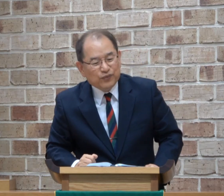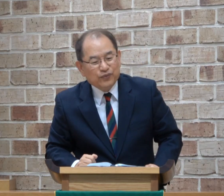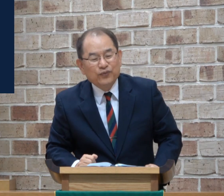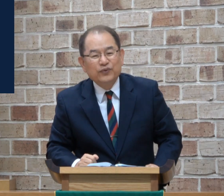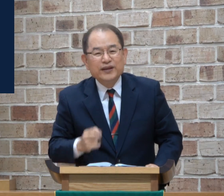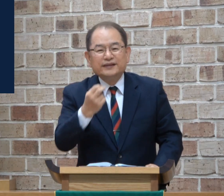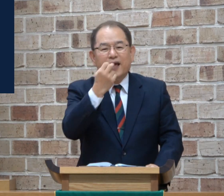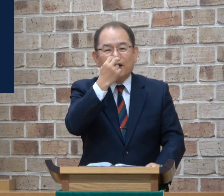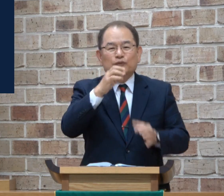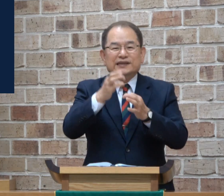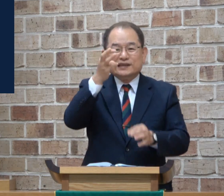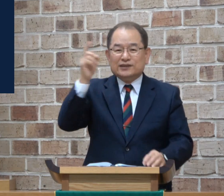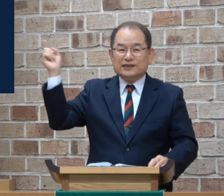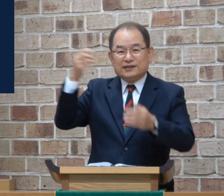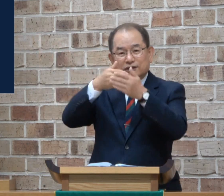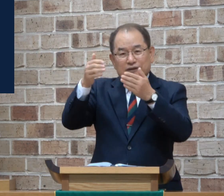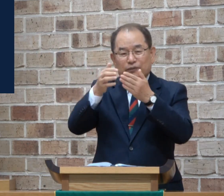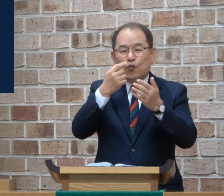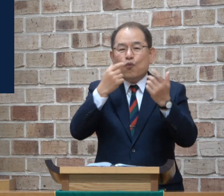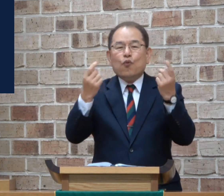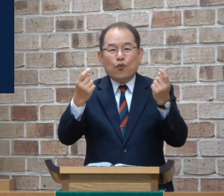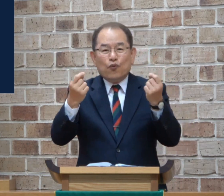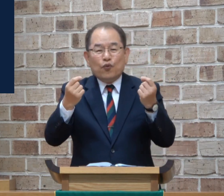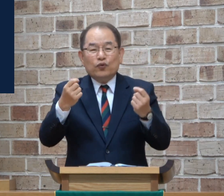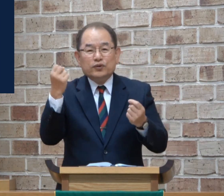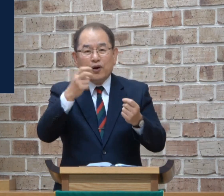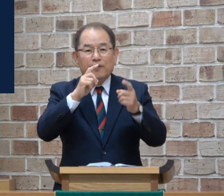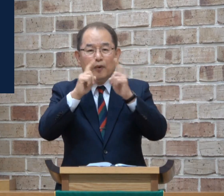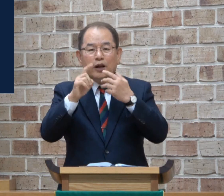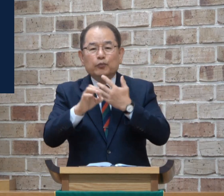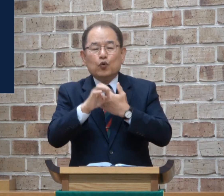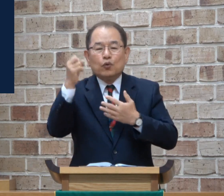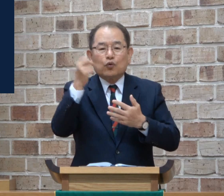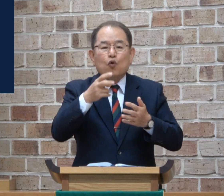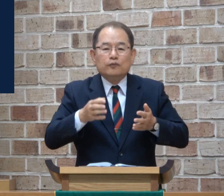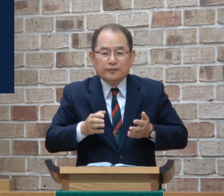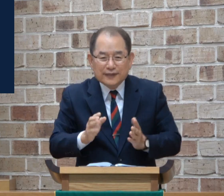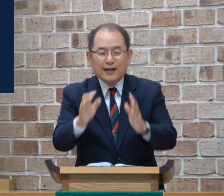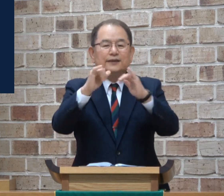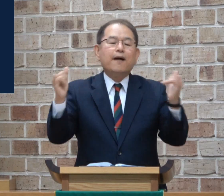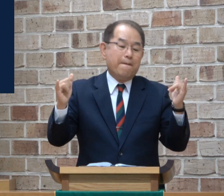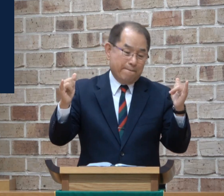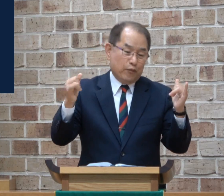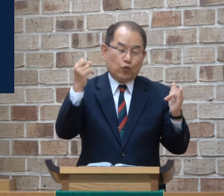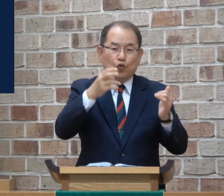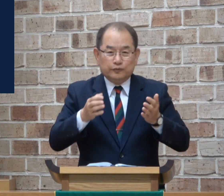뿌려집니다. 그것은 모두 동일합니다. 그것이 거듭난 그리스도인의 모습입니다.